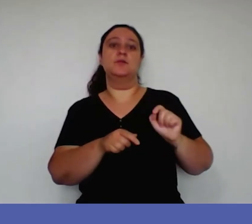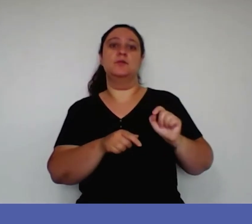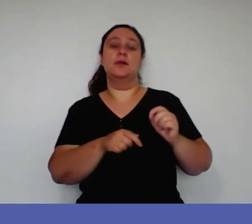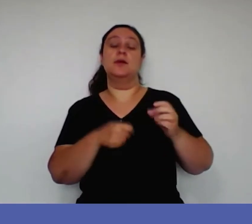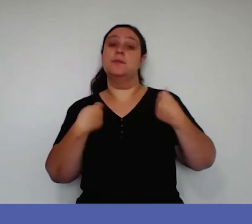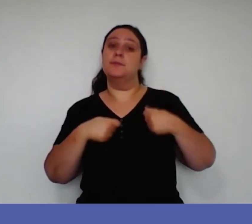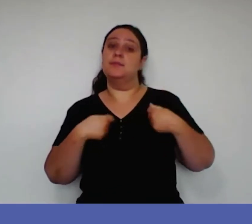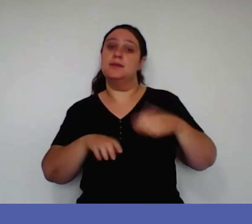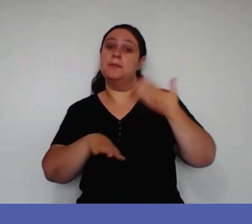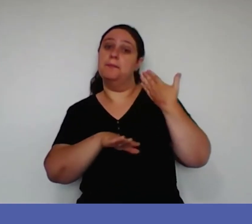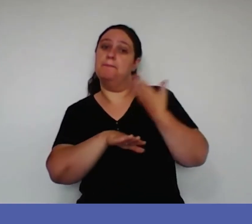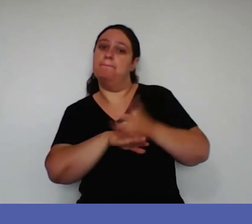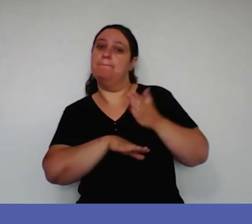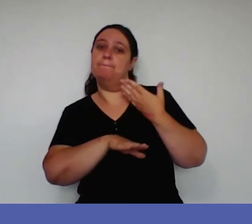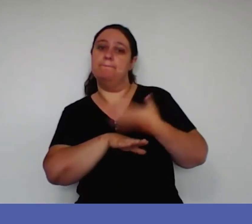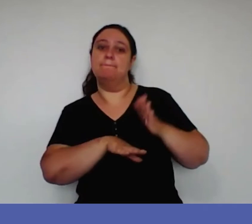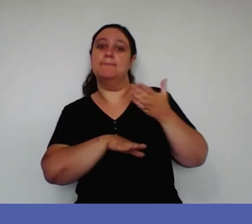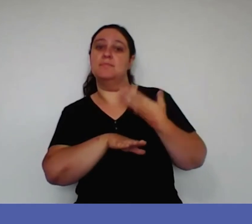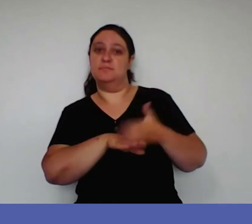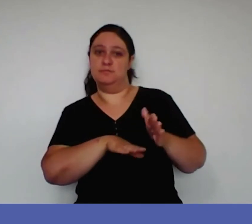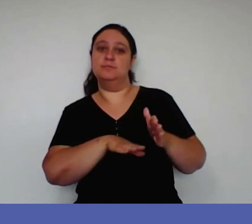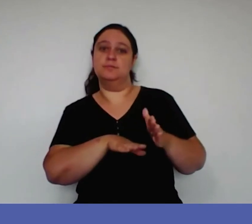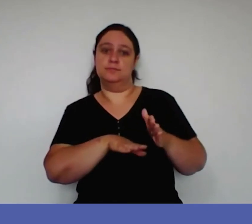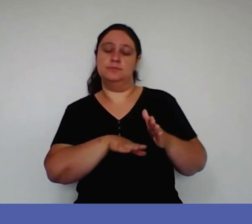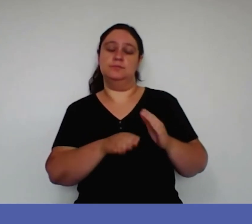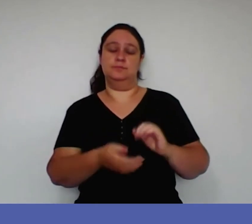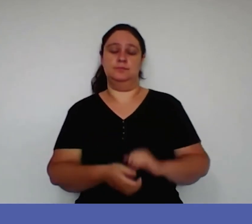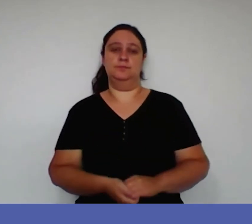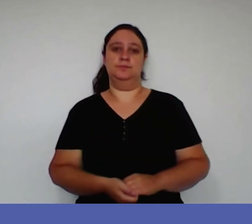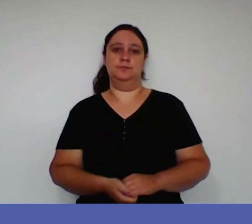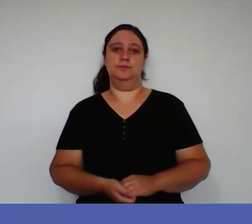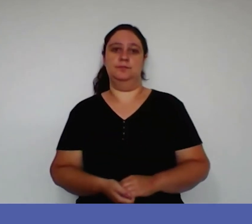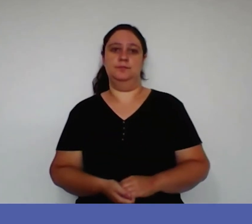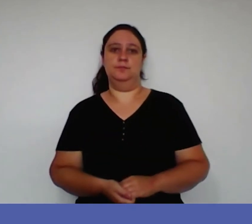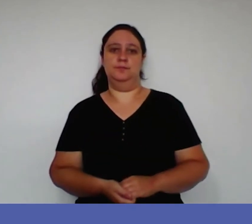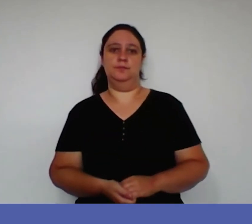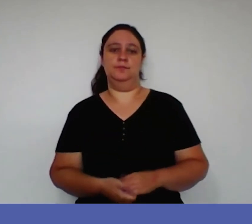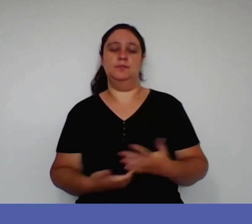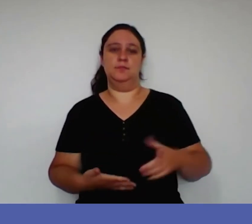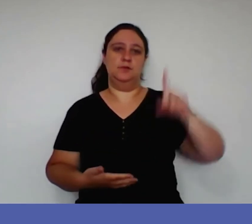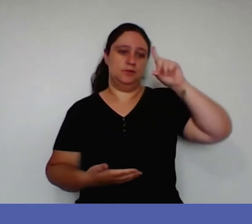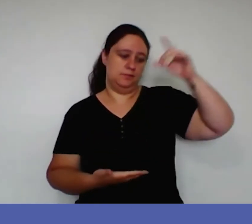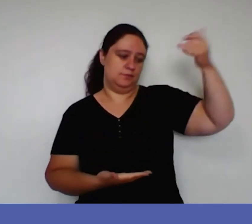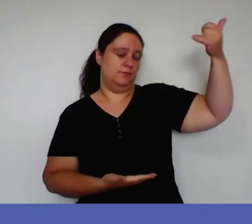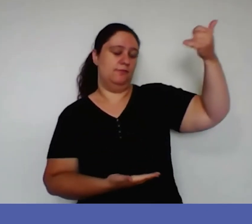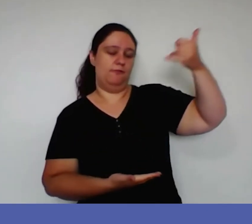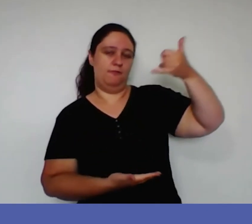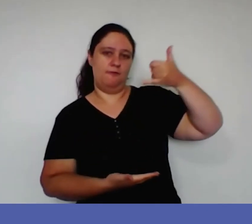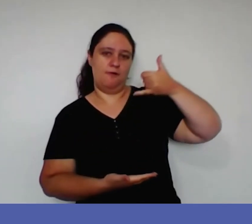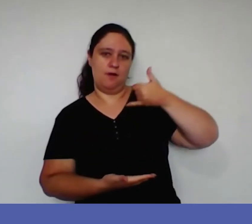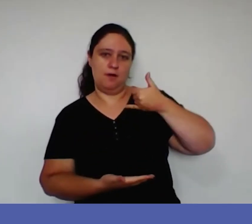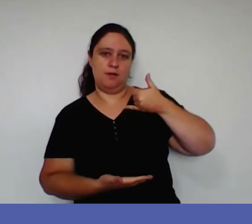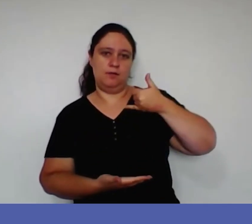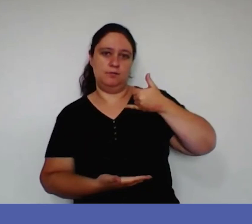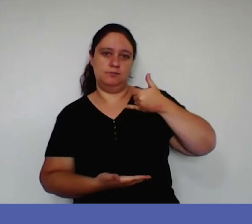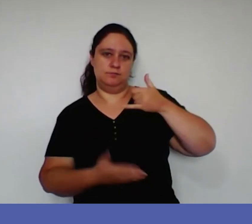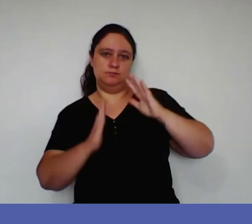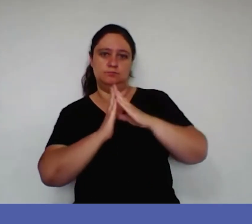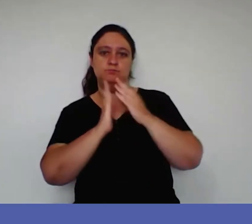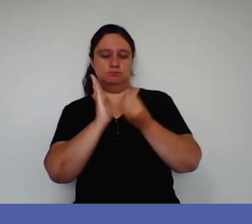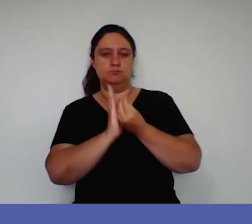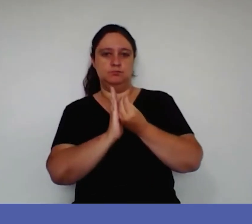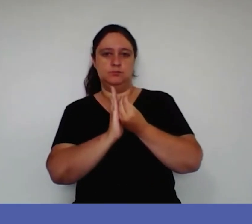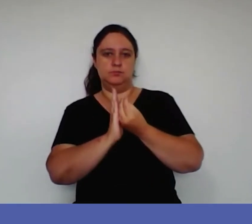que você ouve da palavra. A palavra que você recebe na igreja, ela não pode